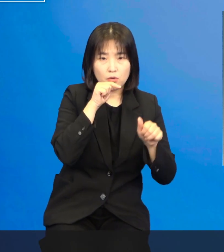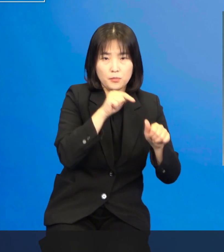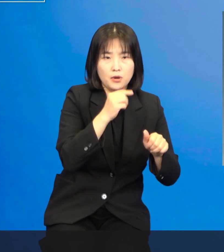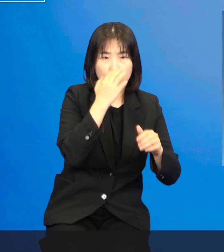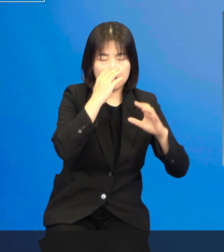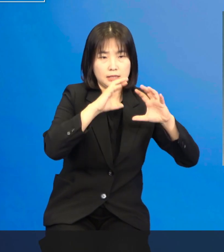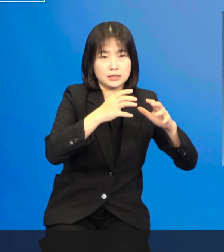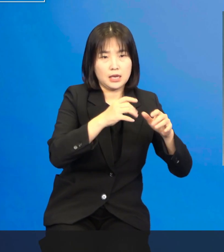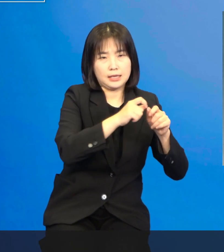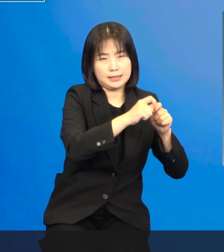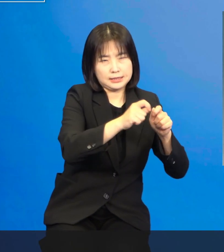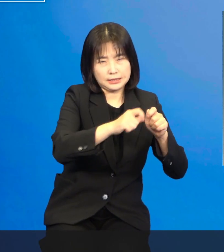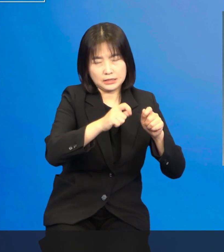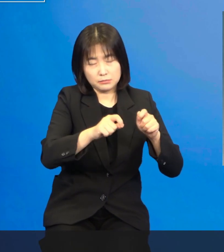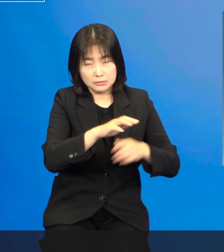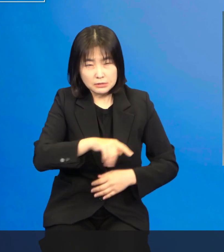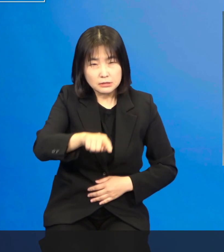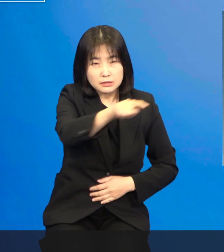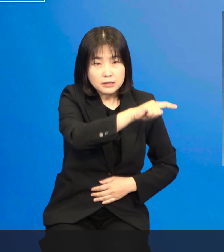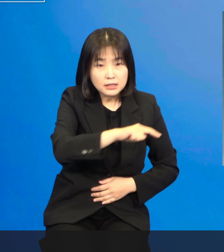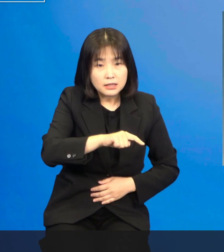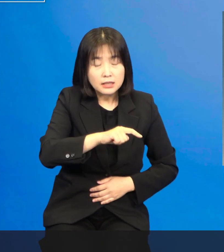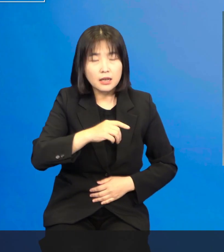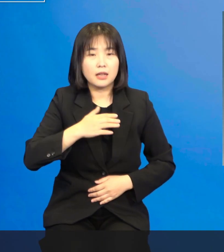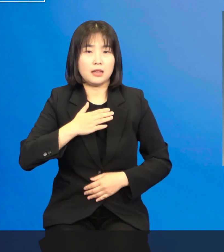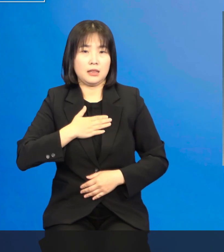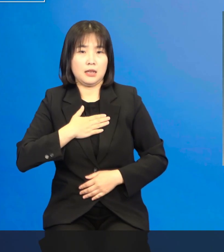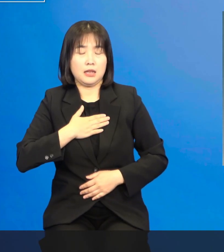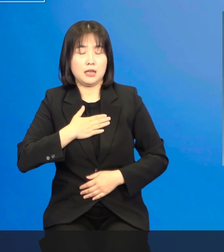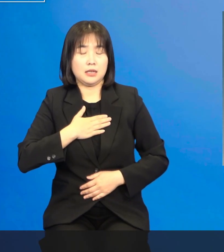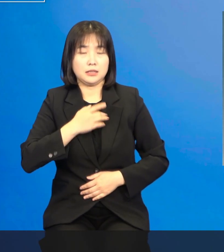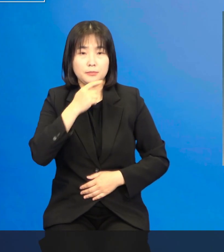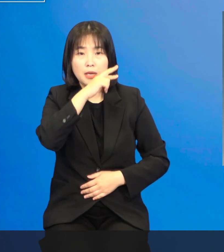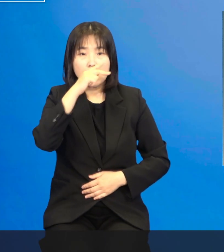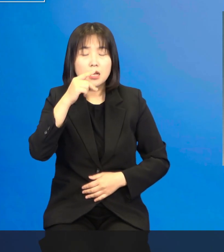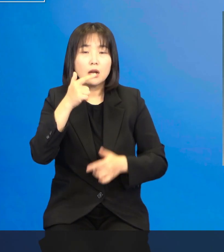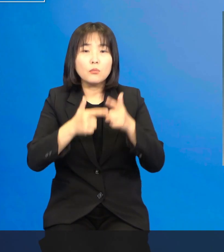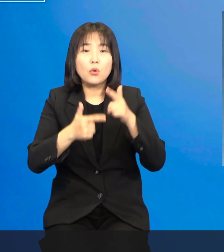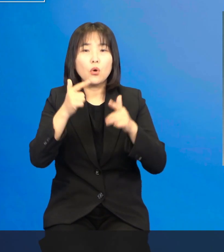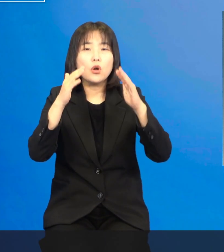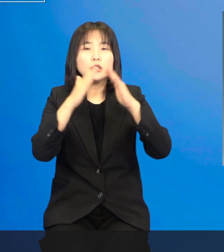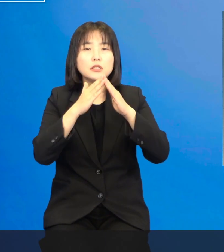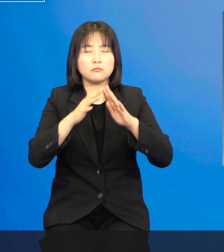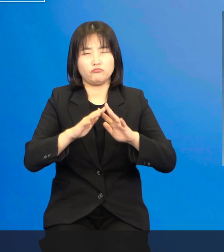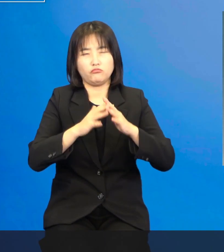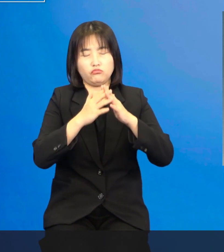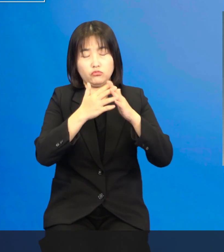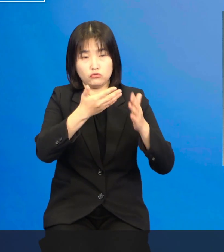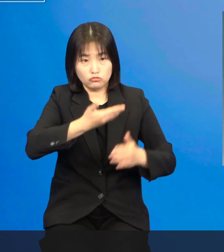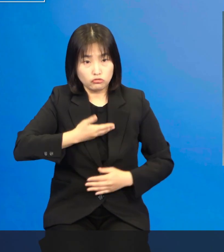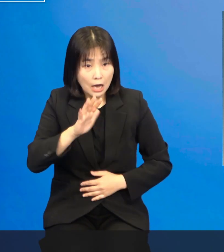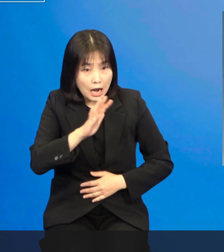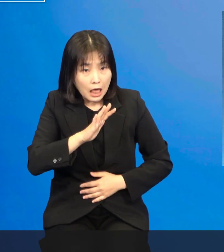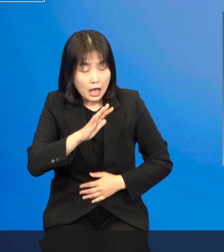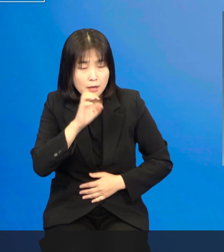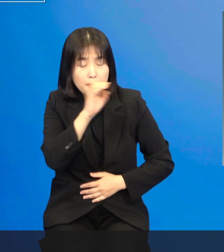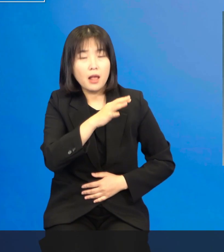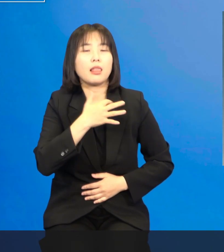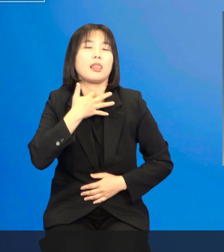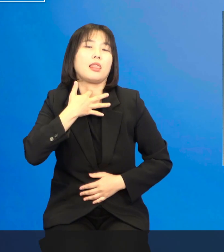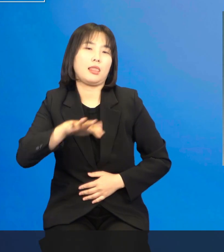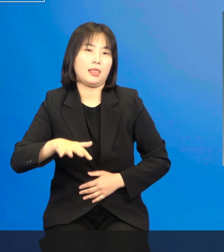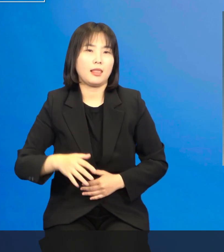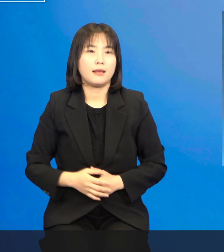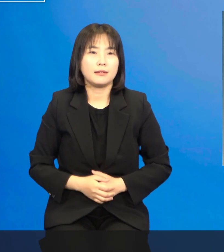돌보라고 명한 이스라엘 그 어느 지파에게라도 나에게 백향목집을 지어주지 않은 것을 두고 말한